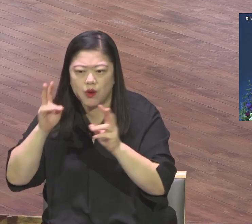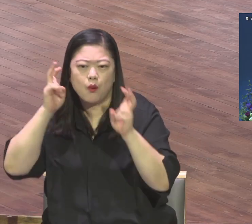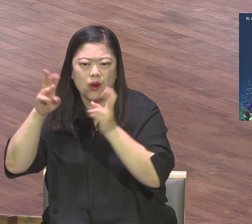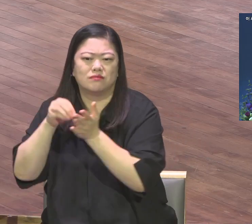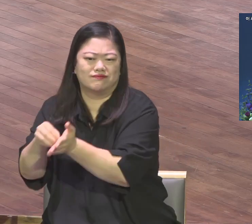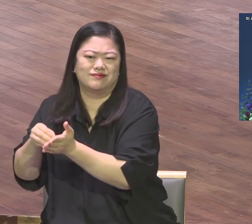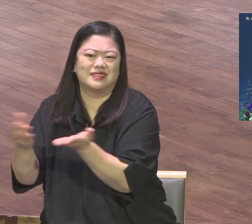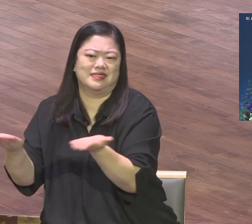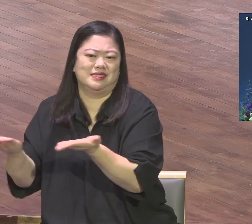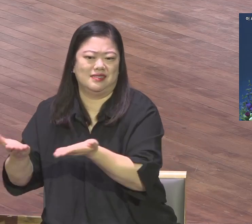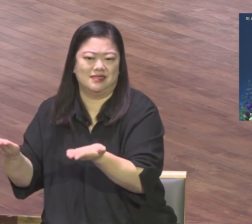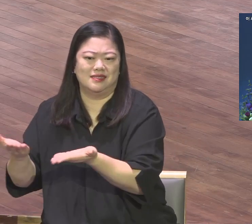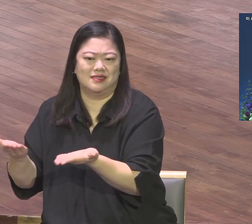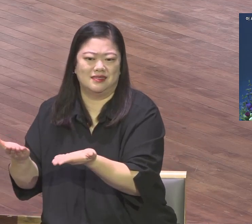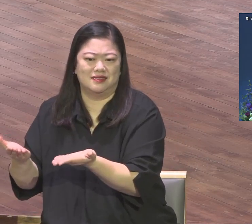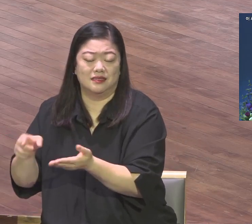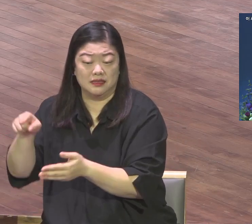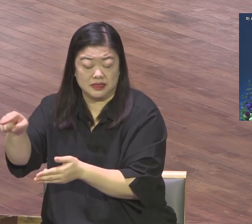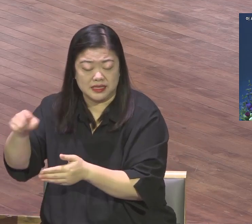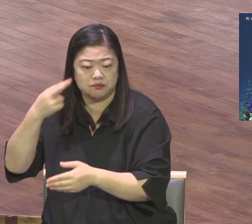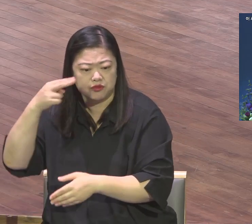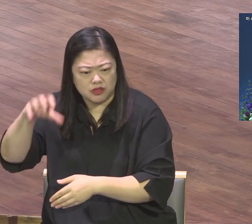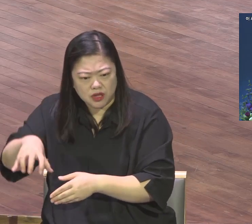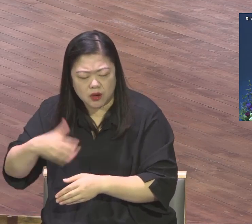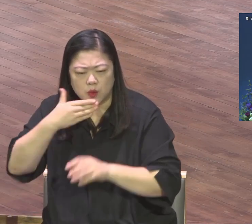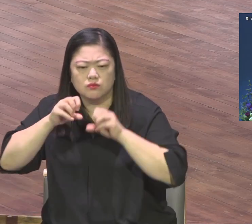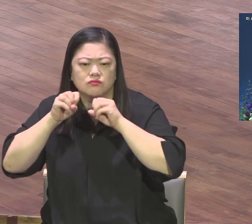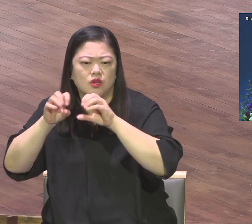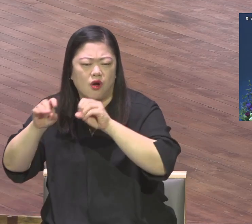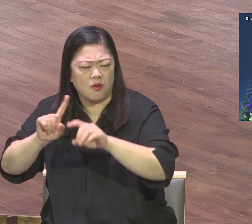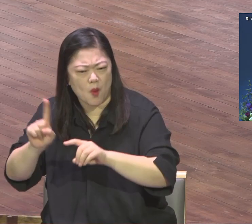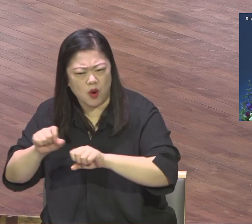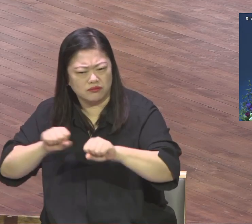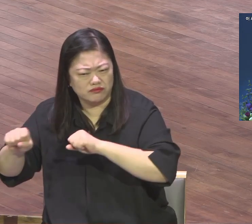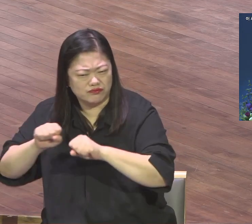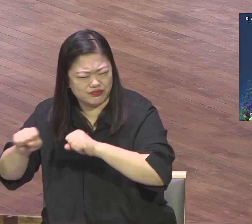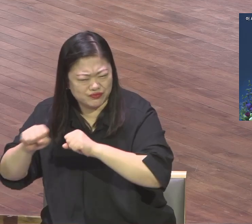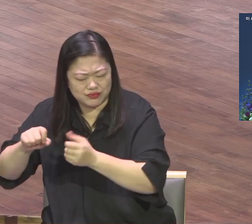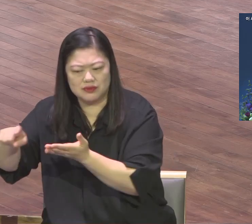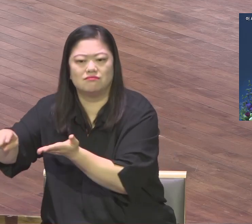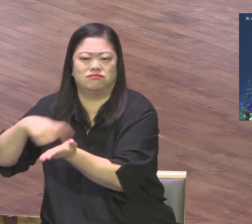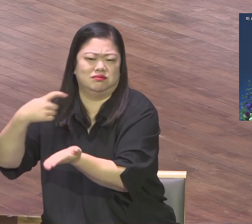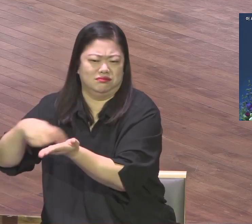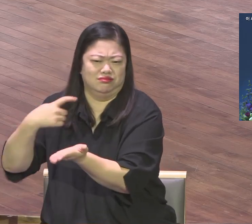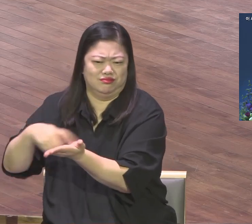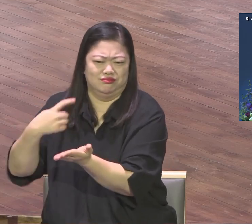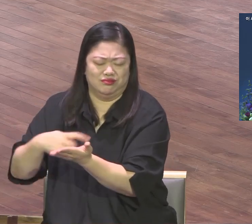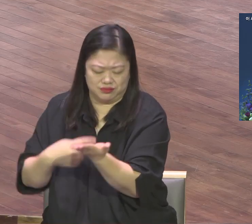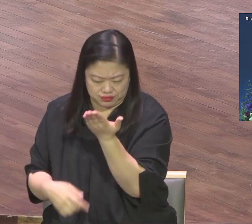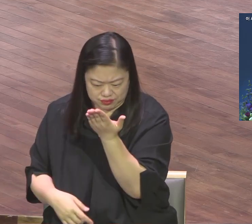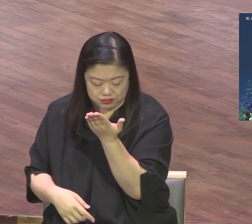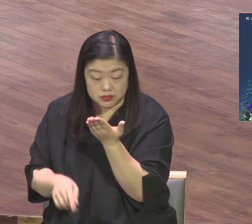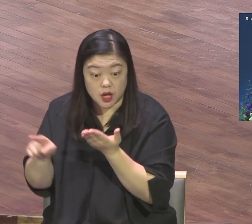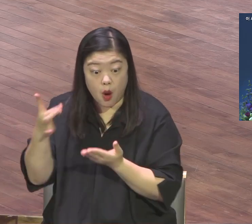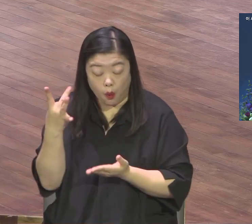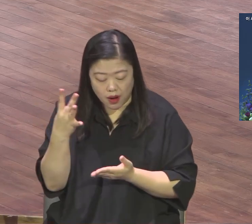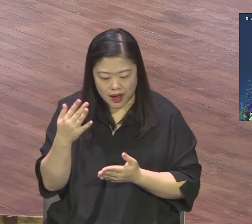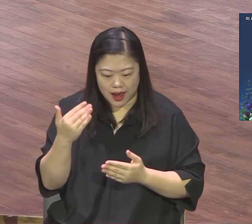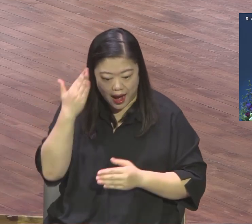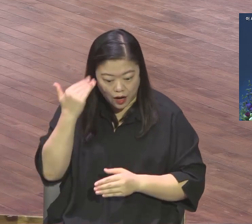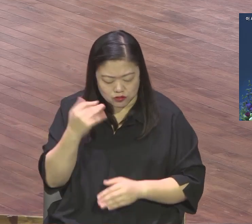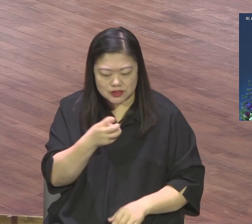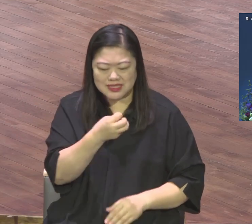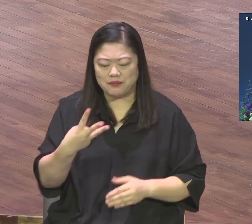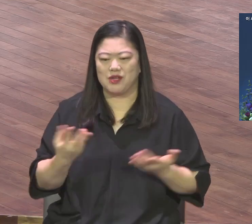선교사예요. 아무도 몰라 숨어 있어. 근데 우리 청년이 청년으로 있을 때 그래서 삼성에 다닐 때부터